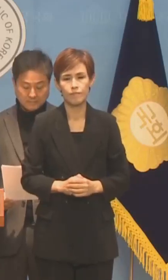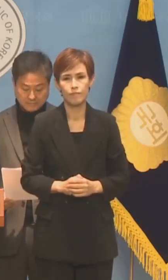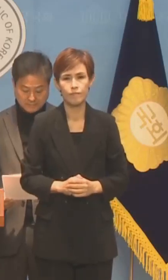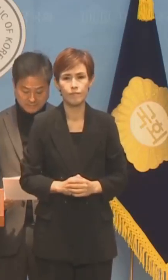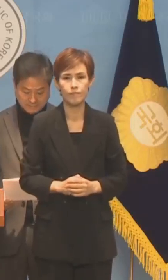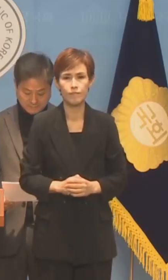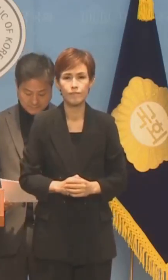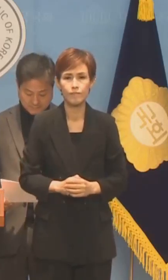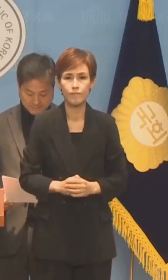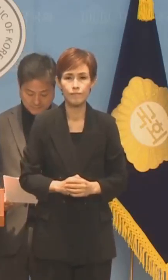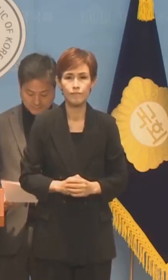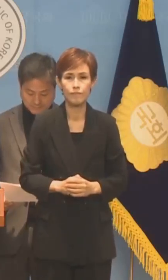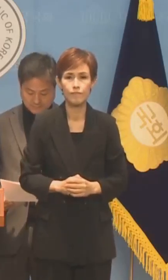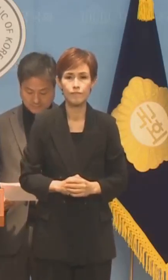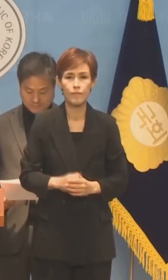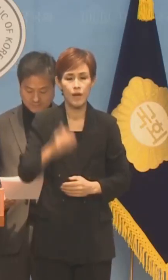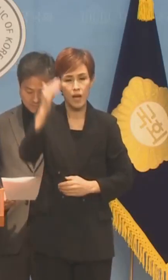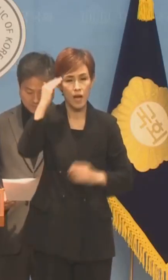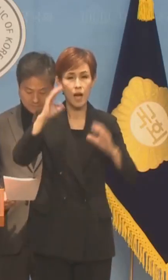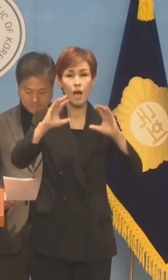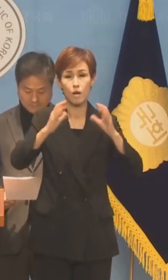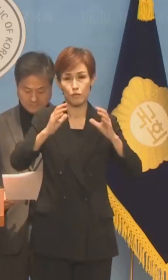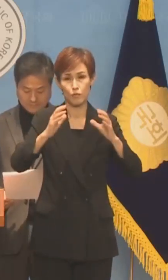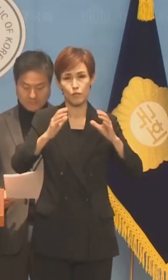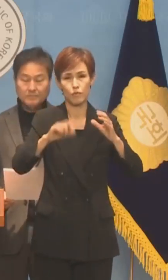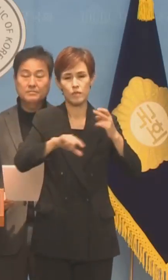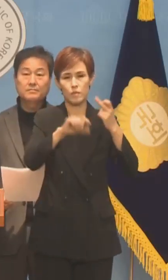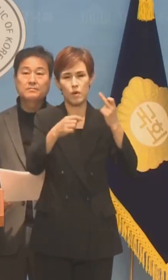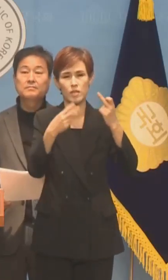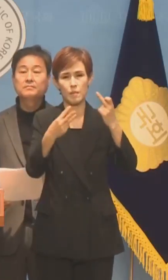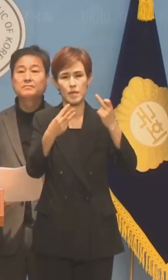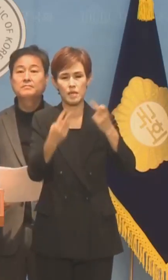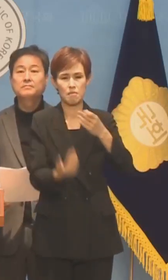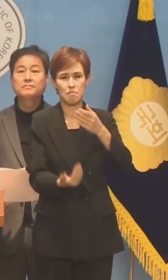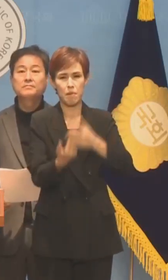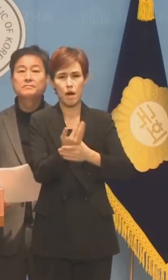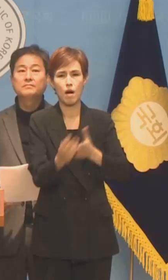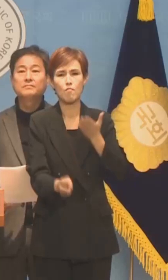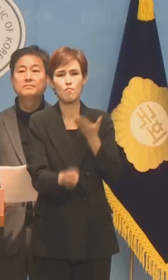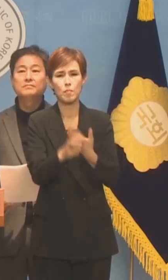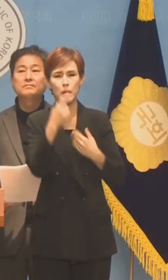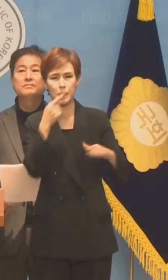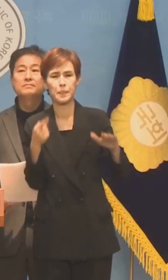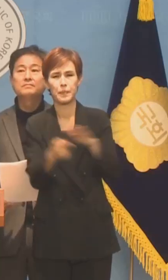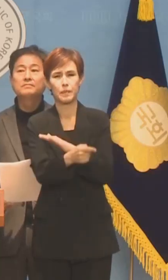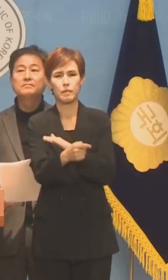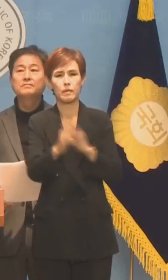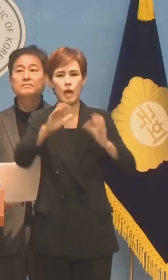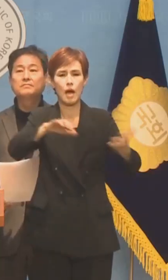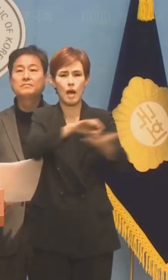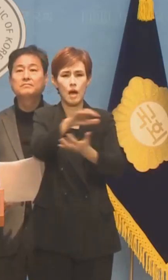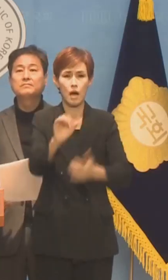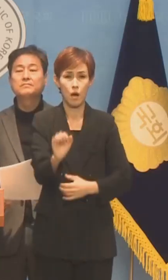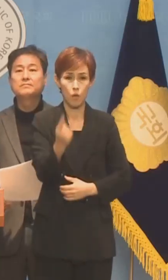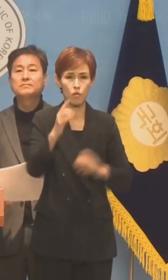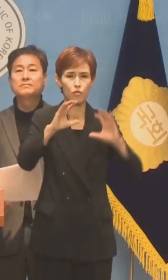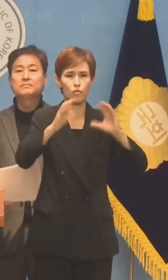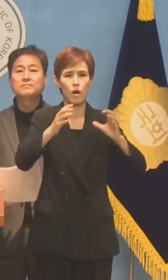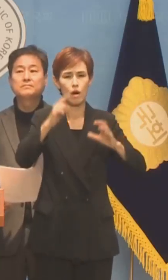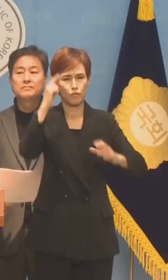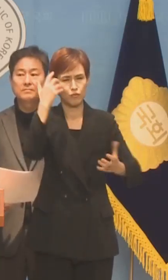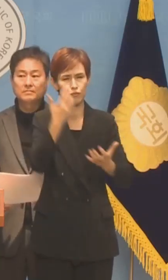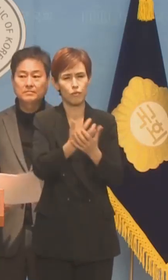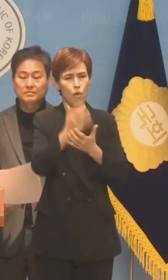더불어민주당 방미단은 최근 대한민국은 12월 3일 발생한 불법 계엄과 내란 사태로 국가적